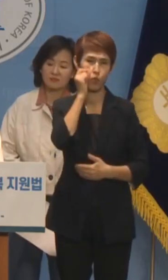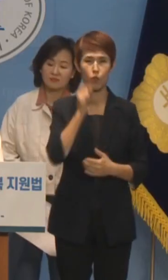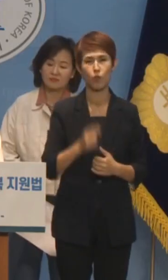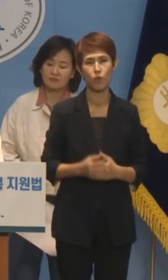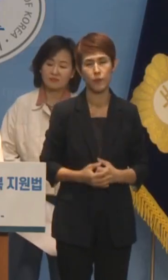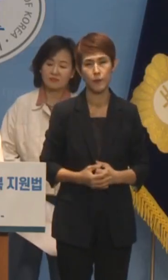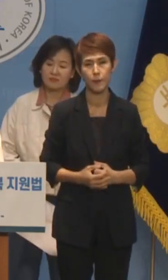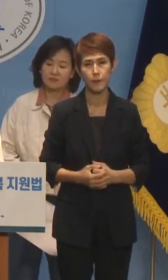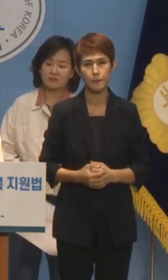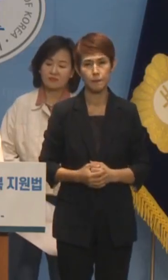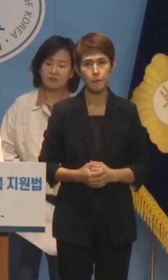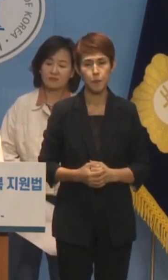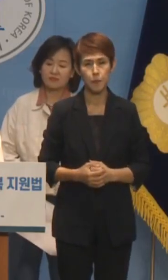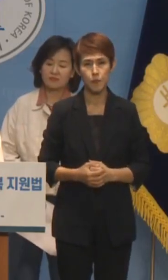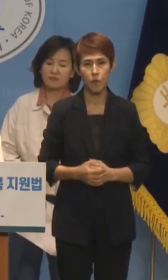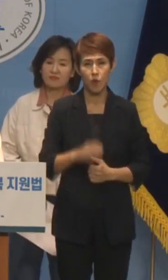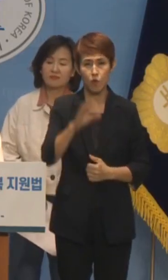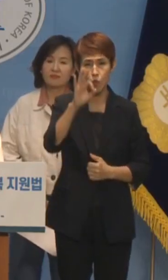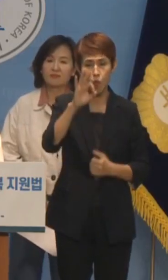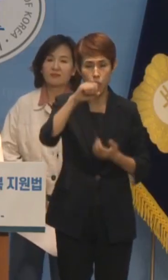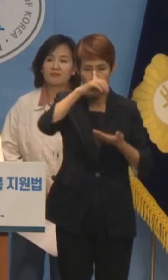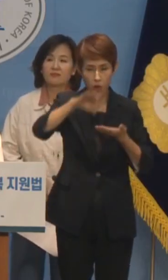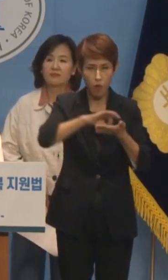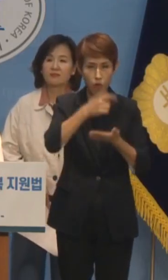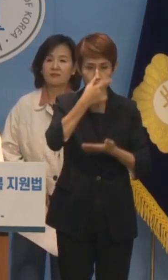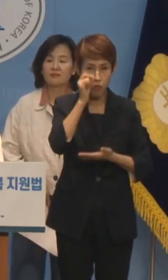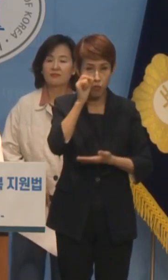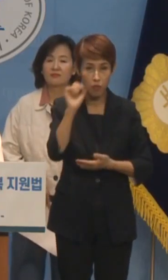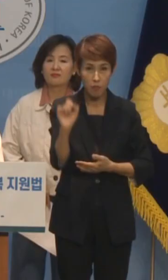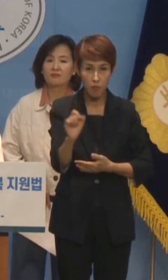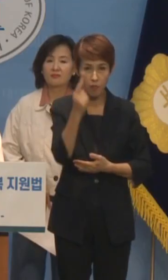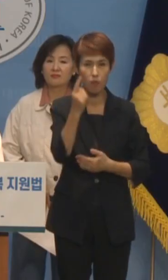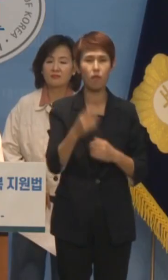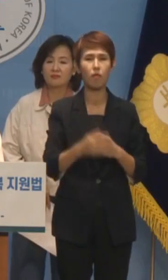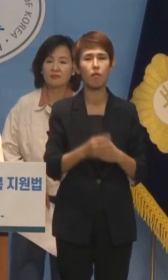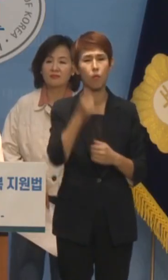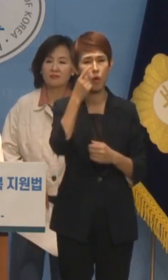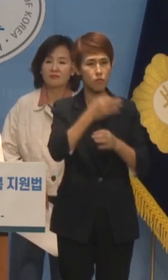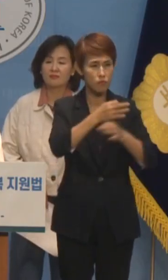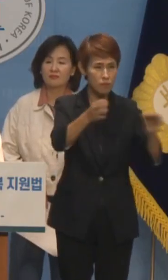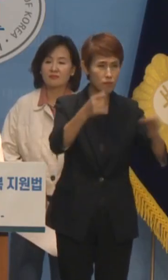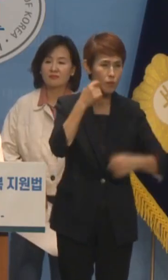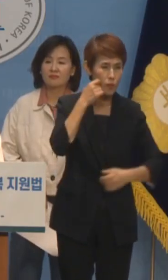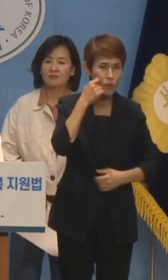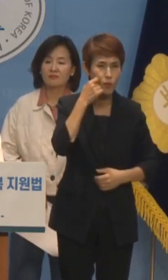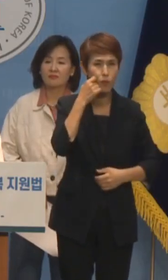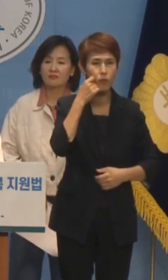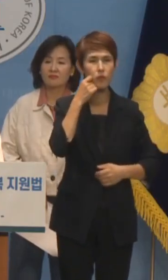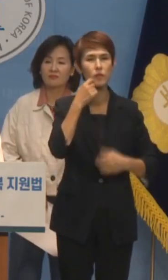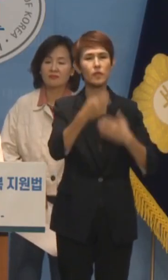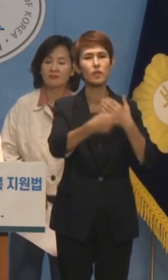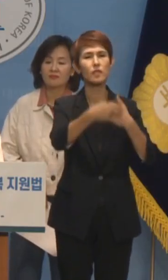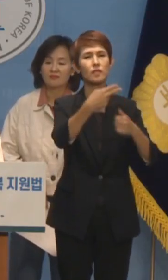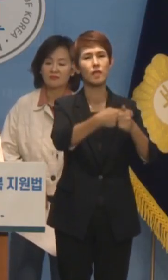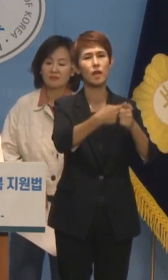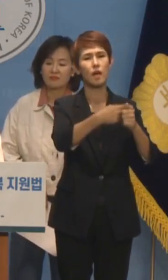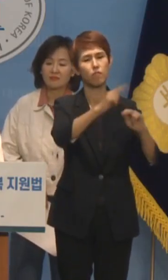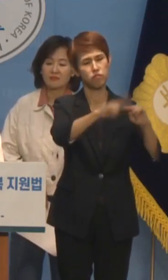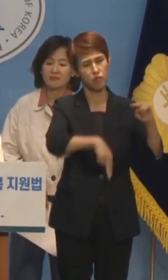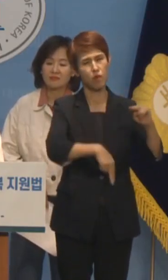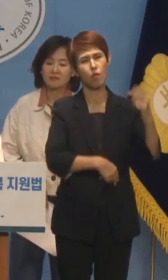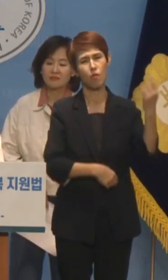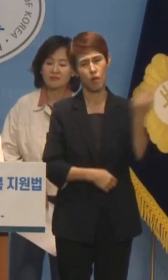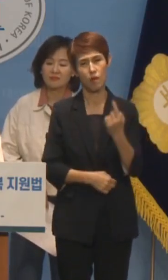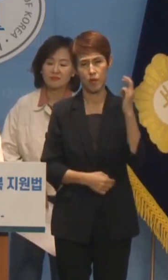상황입니다. 자금 부족으로 급여 미지급 시 남아있던 의료진마저도 의료원을 떠날 것입니다.